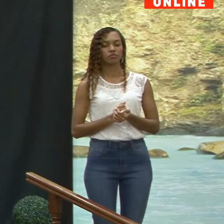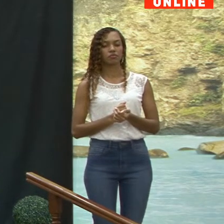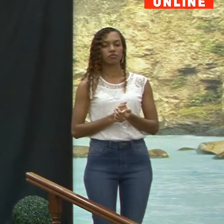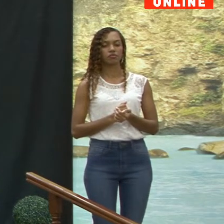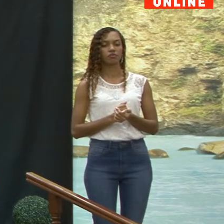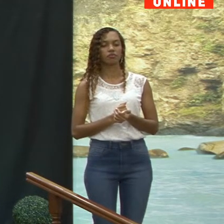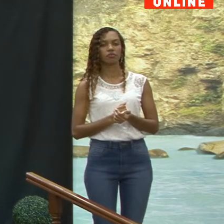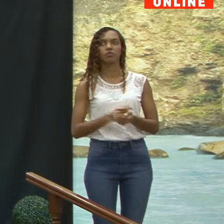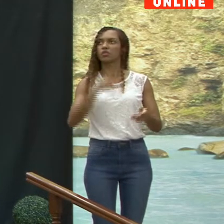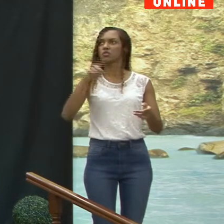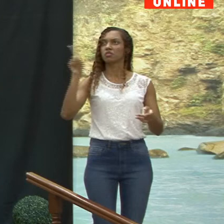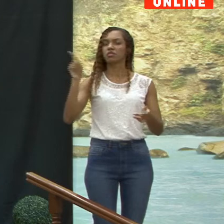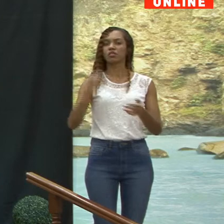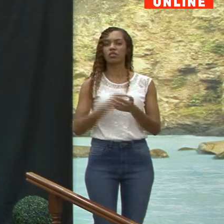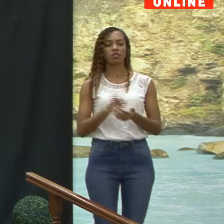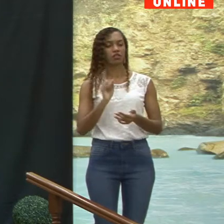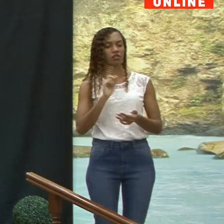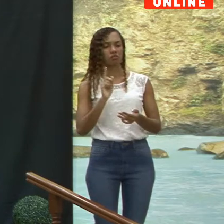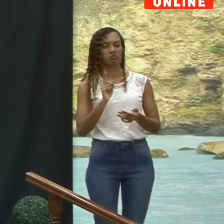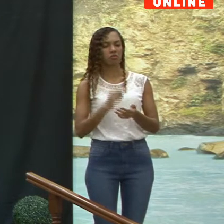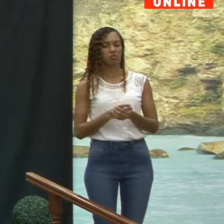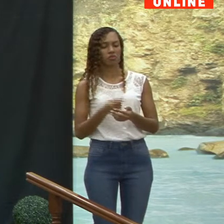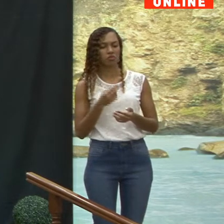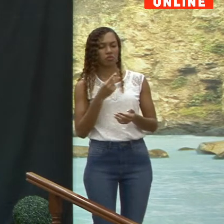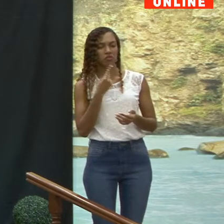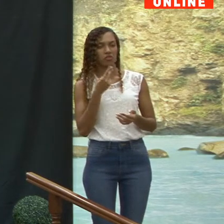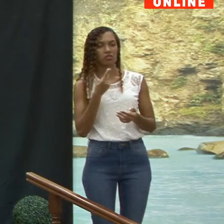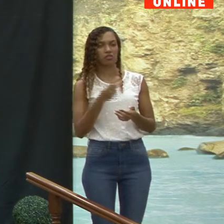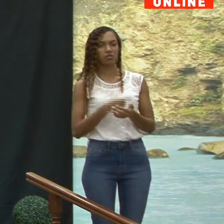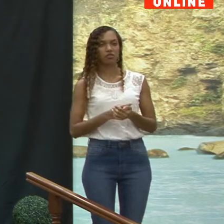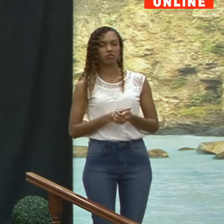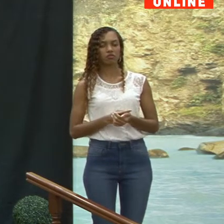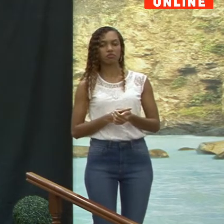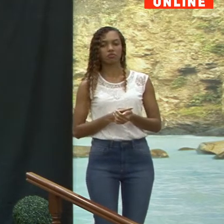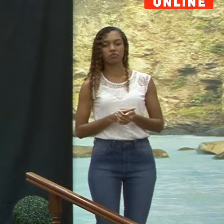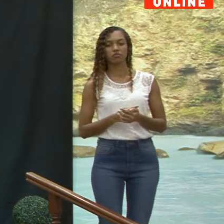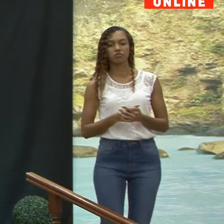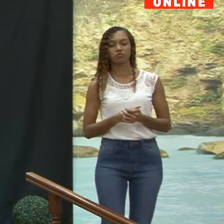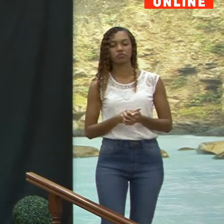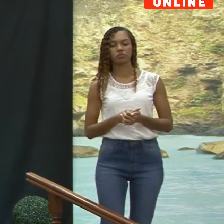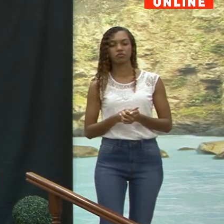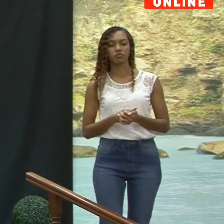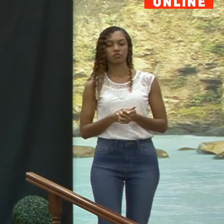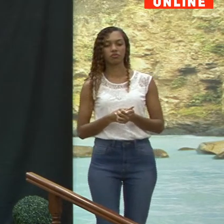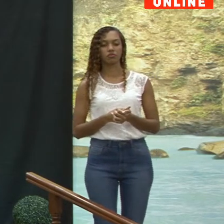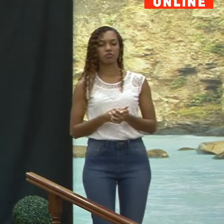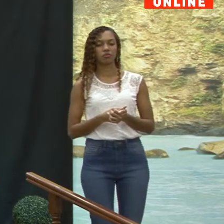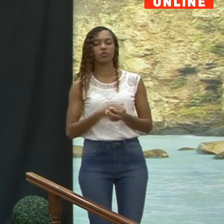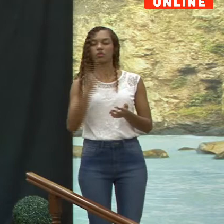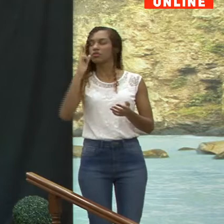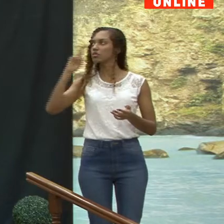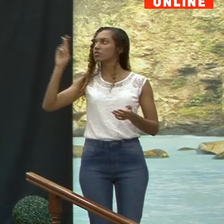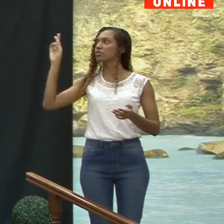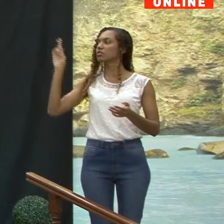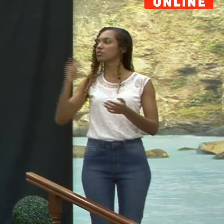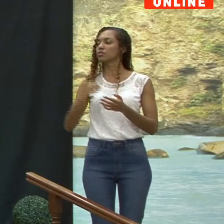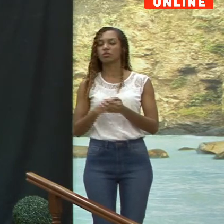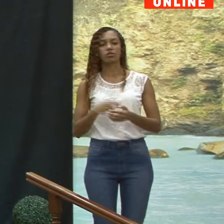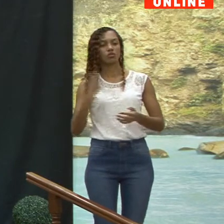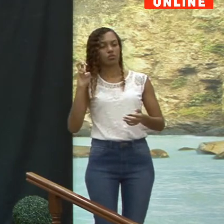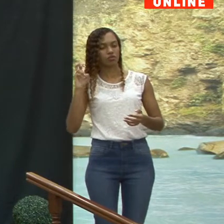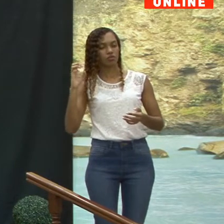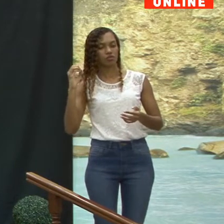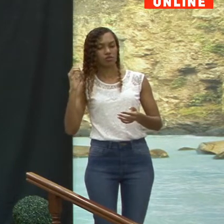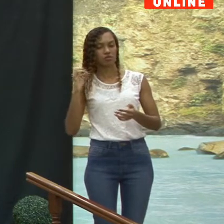ele não fala: ah, meu sobrinho está lá. Ele não fala isso, não. Senhor, se tiver 50 justos lá, tu